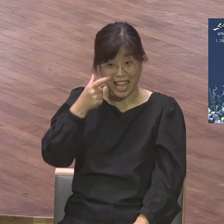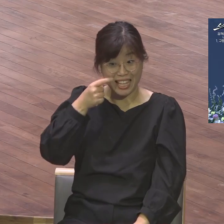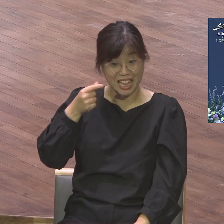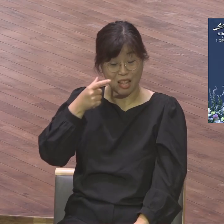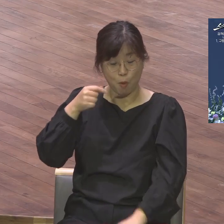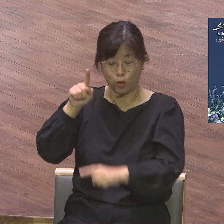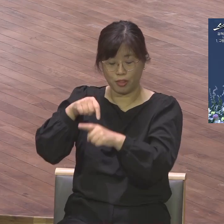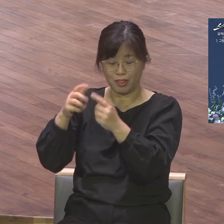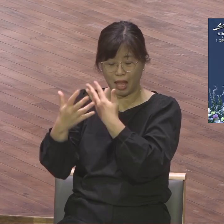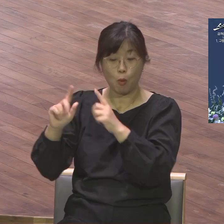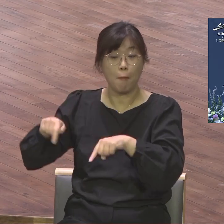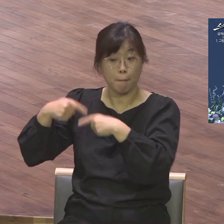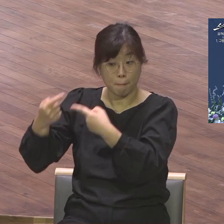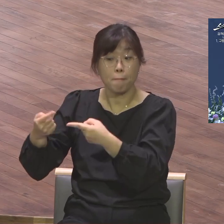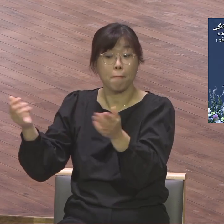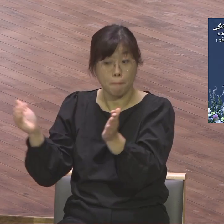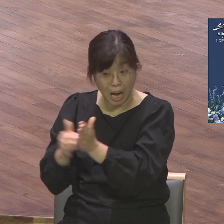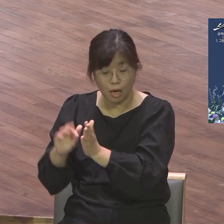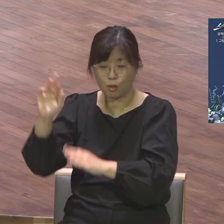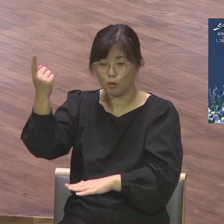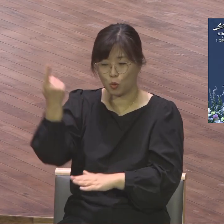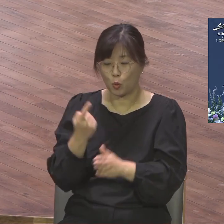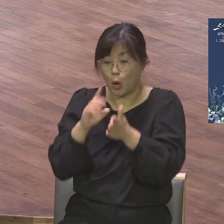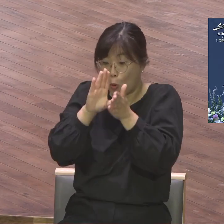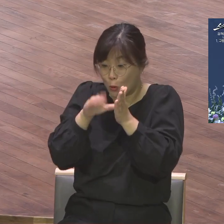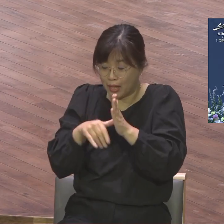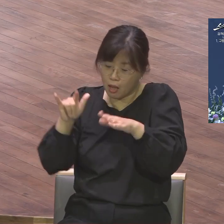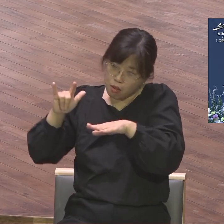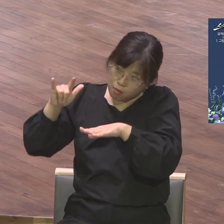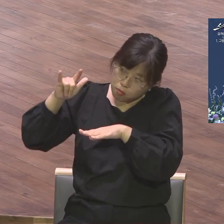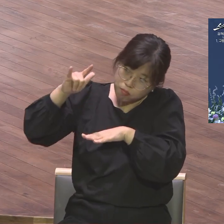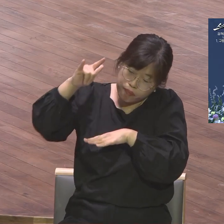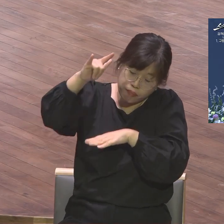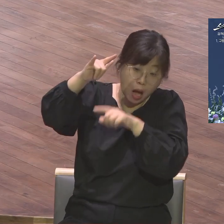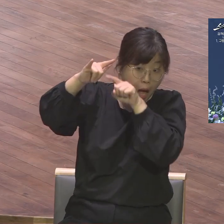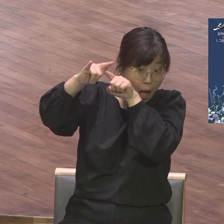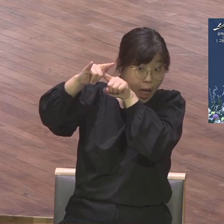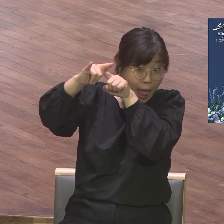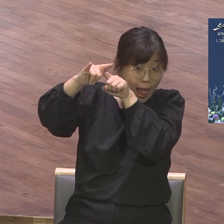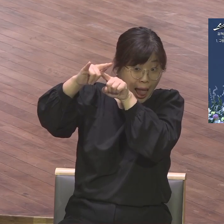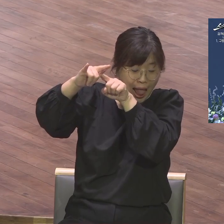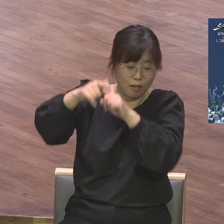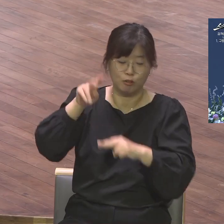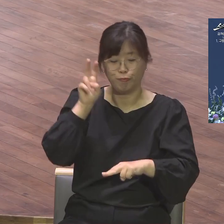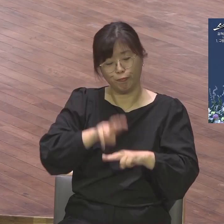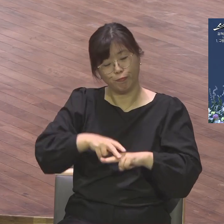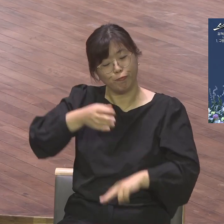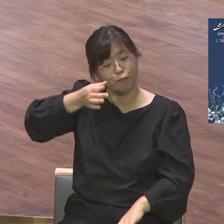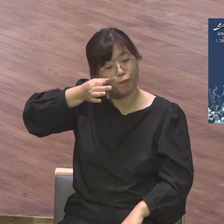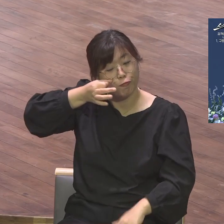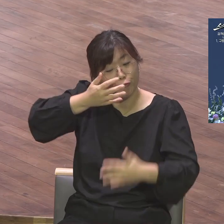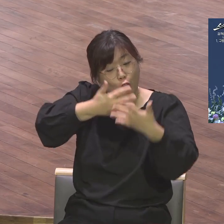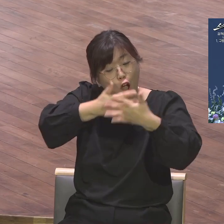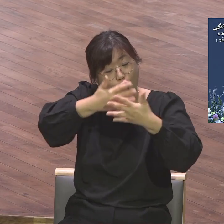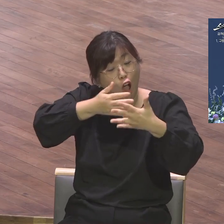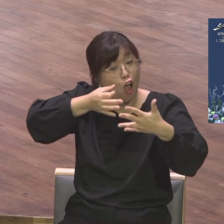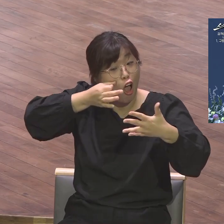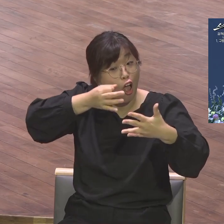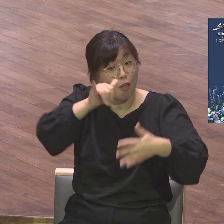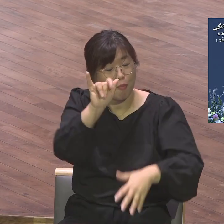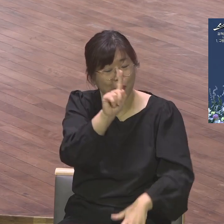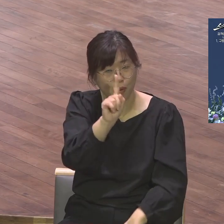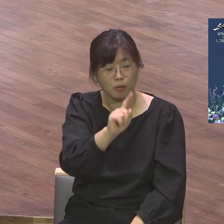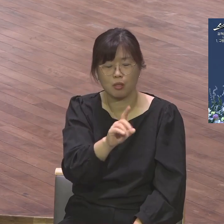공식적인 그 공연하는 그 삶과 사적인 삶, 이거를 딱 비추어서 그렇게 내놨는데,